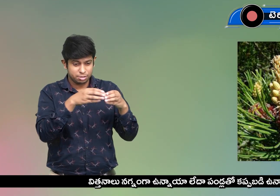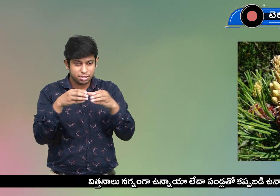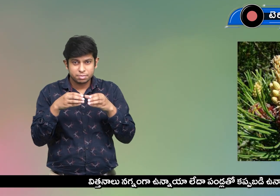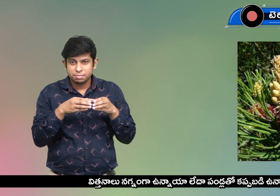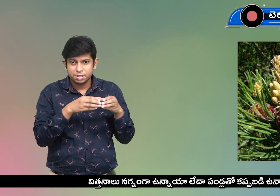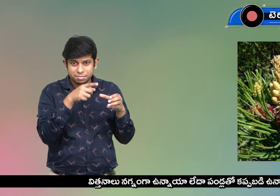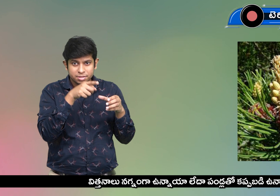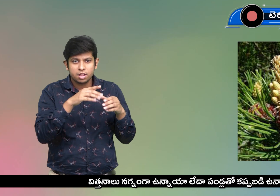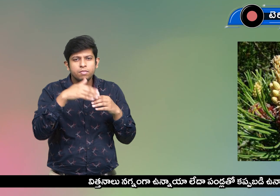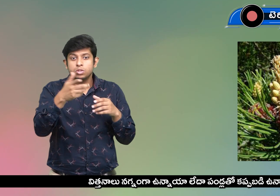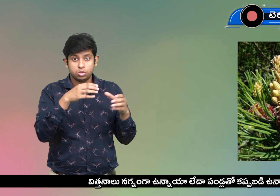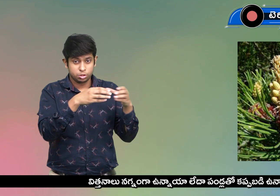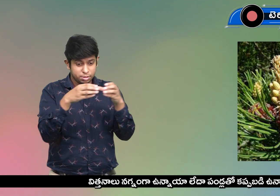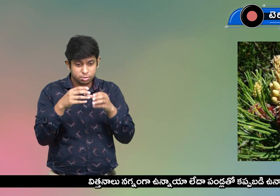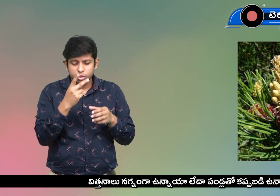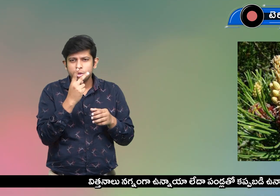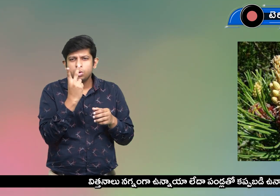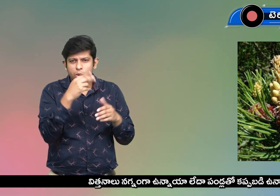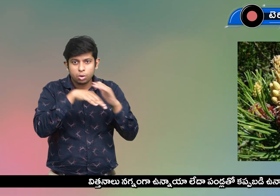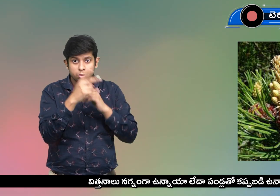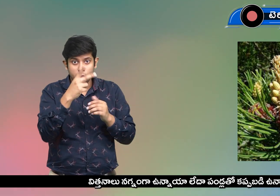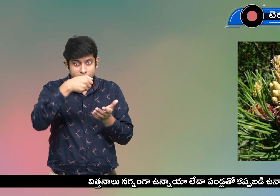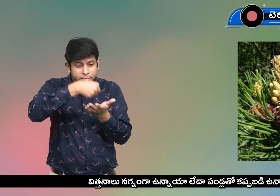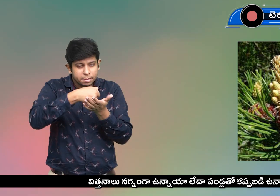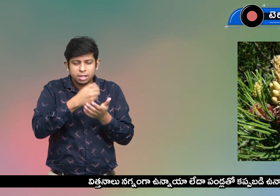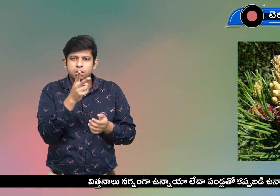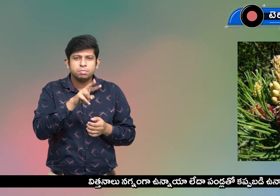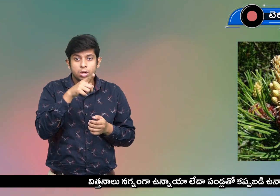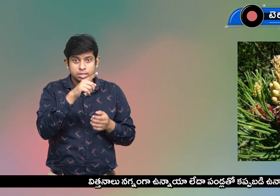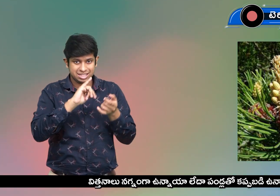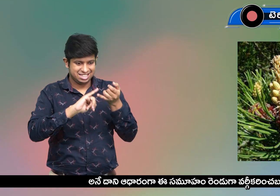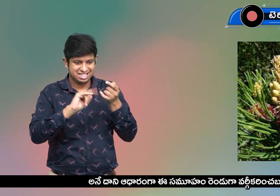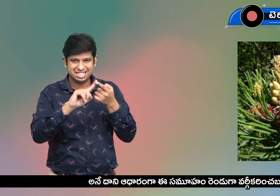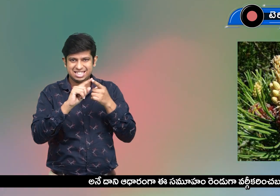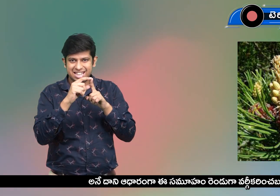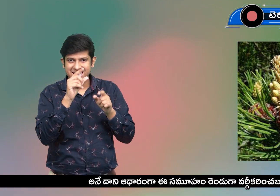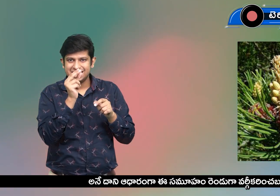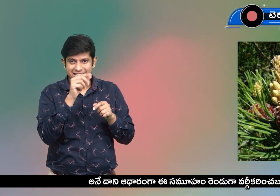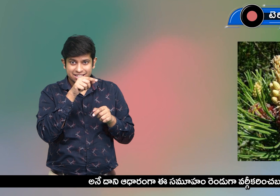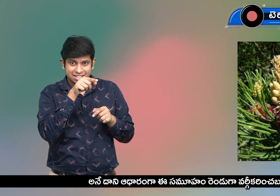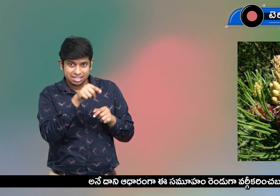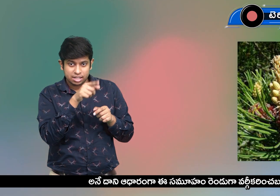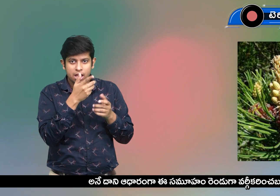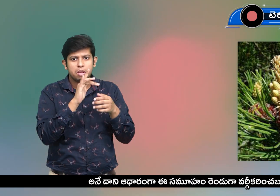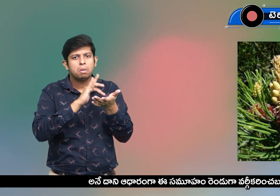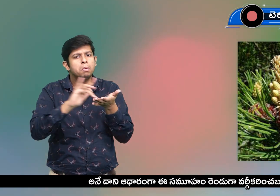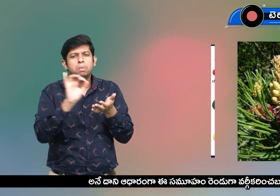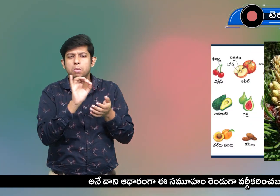విత్తనాలు నగ్నంగా ఉన్నాయా లేదా పండ్లతో కప్పబడి ఉన్నాయా అనే దాని ఆధారంగా ఈ సమూహం